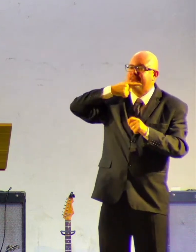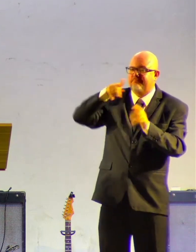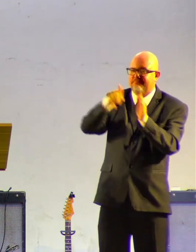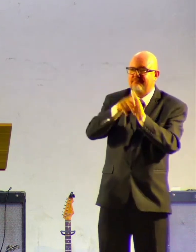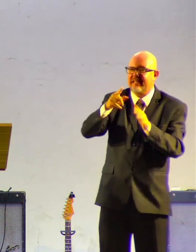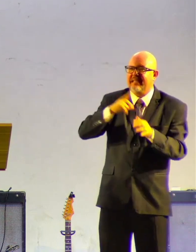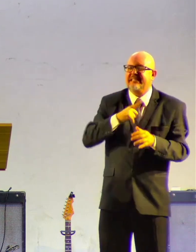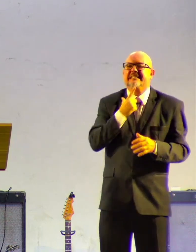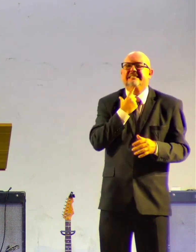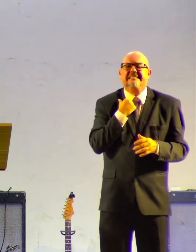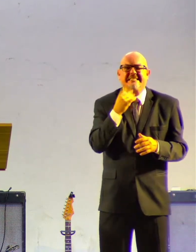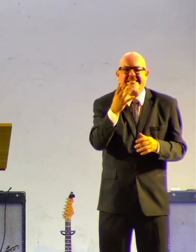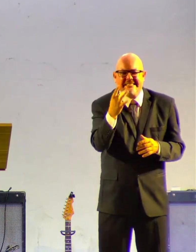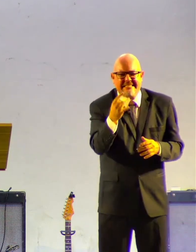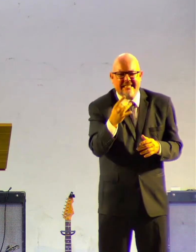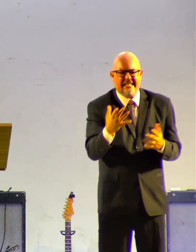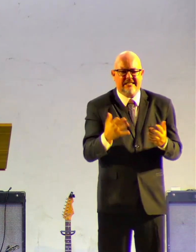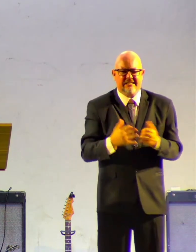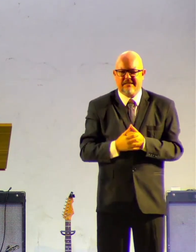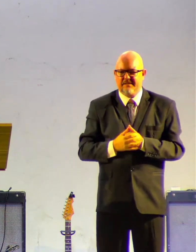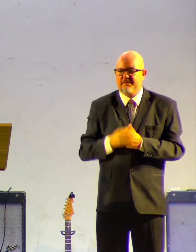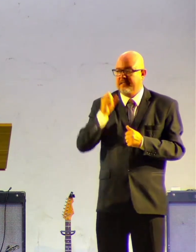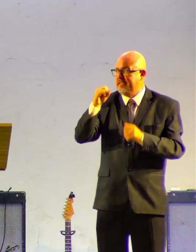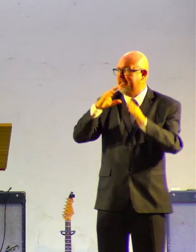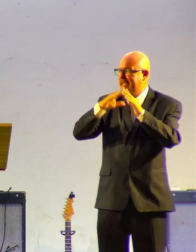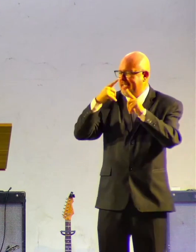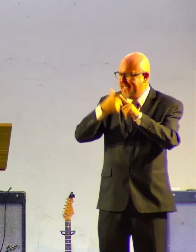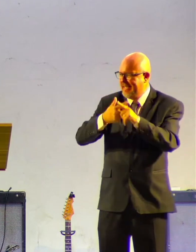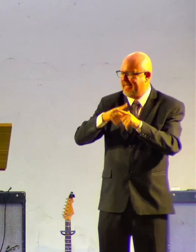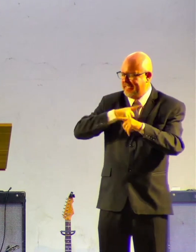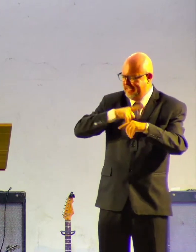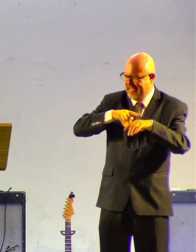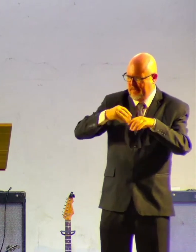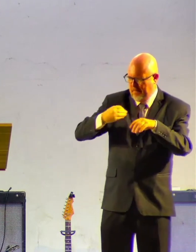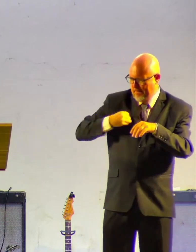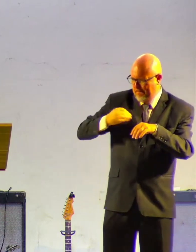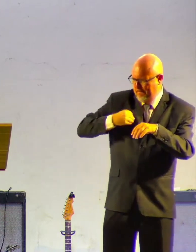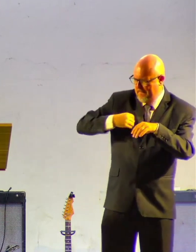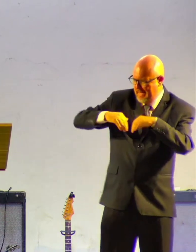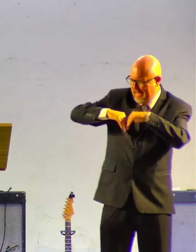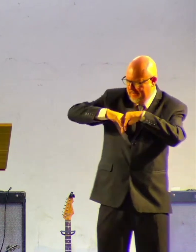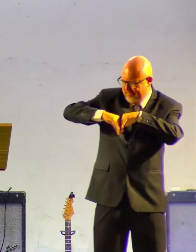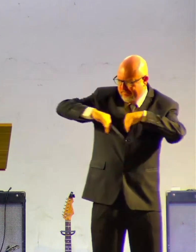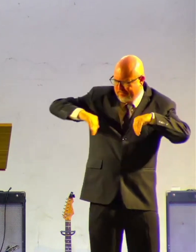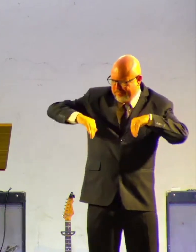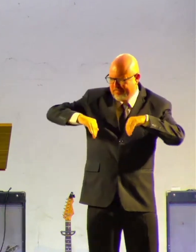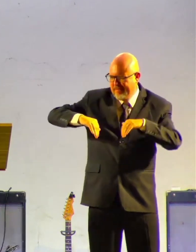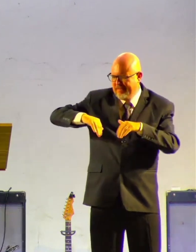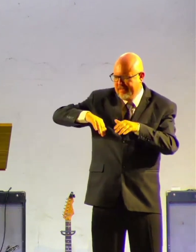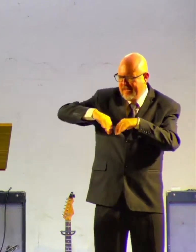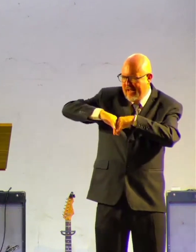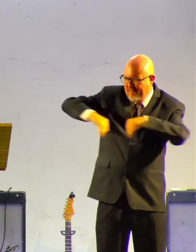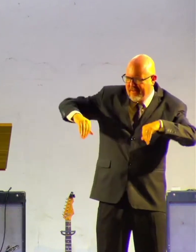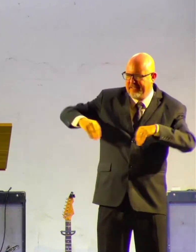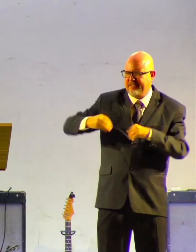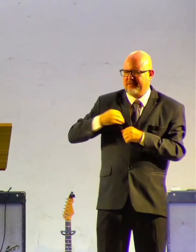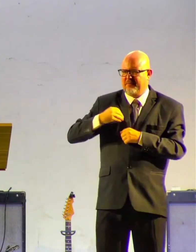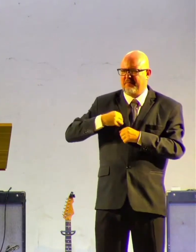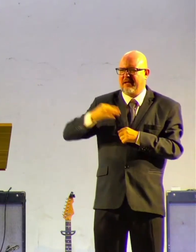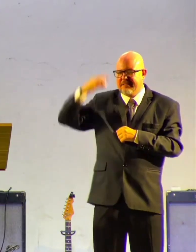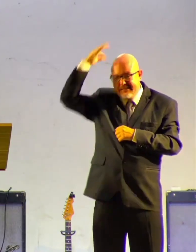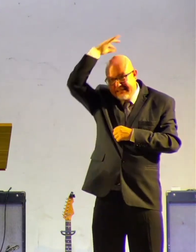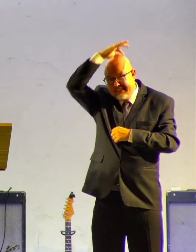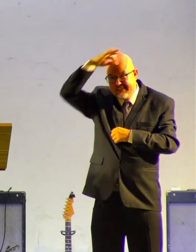igreja está com sede do eterno, se a igreja está removendo o pecado, tirando o pecado, afastando o pecado, santificando a